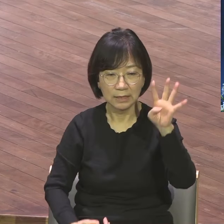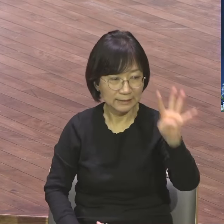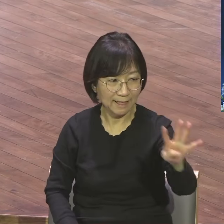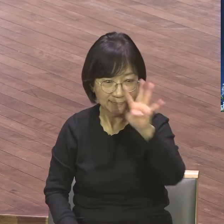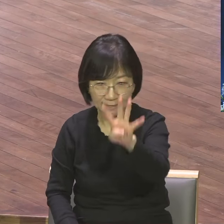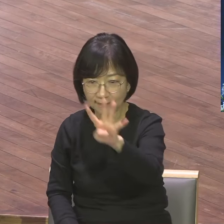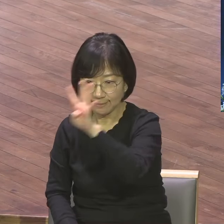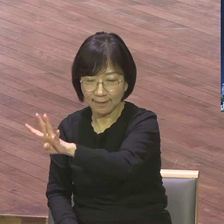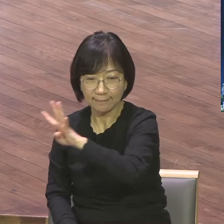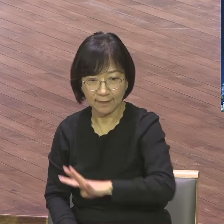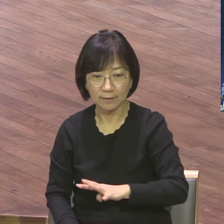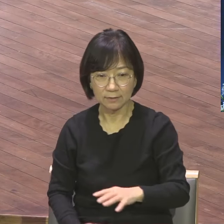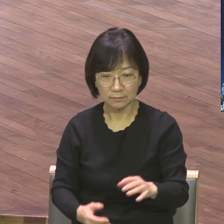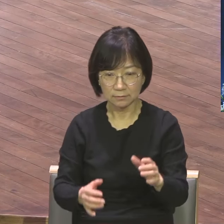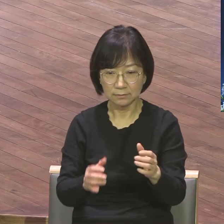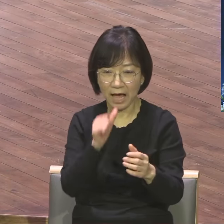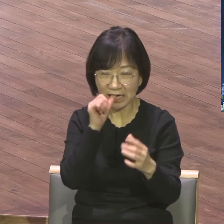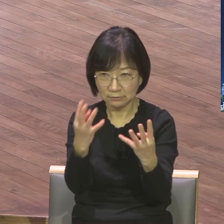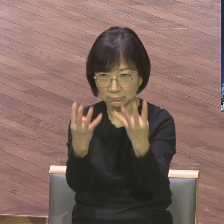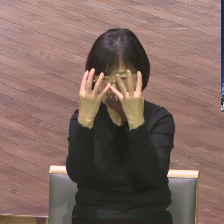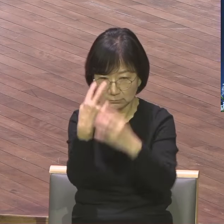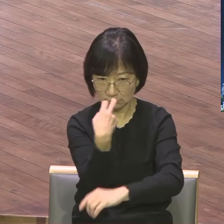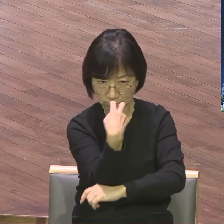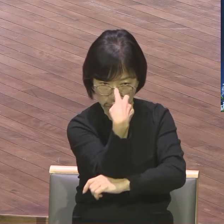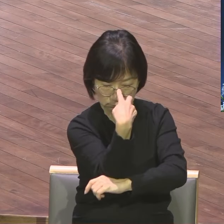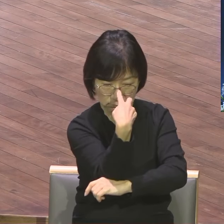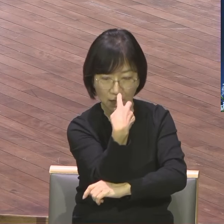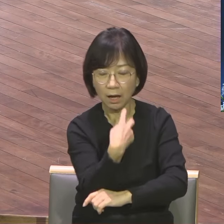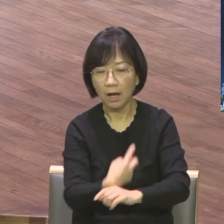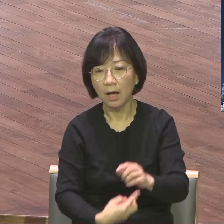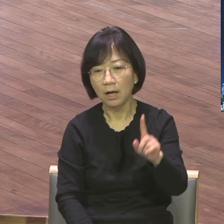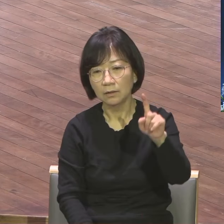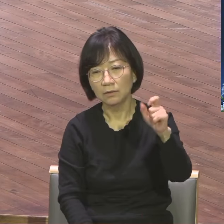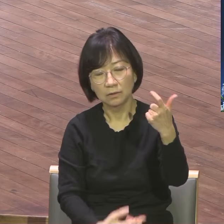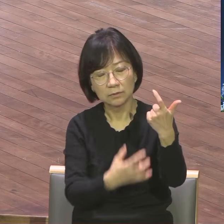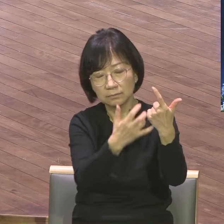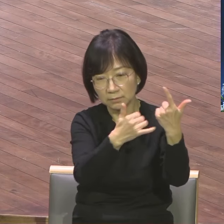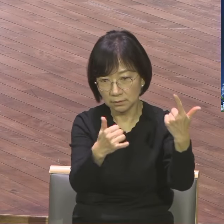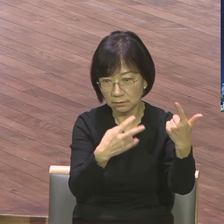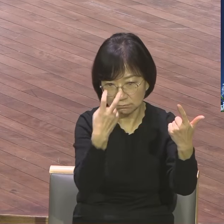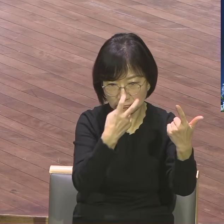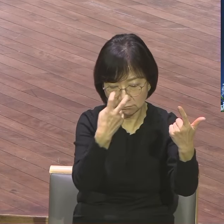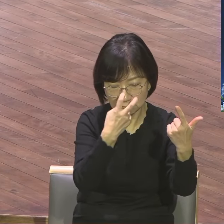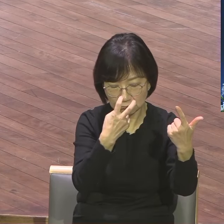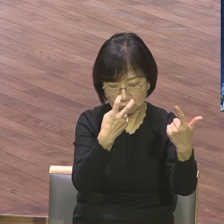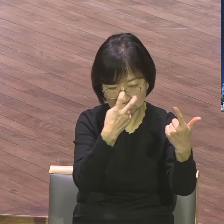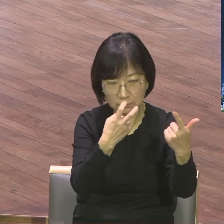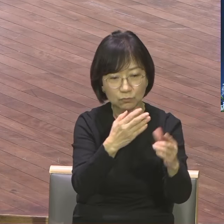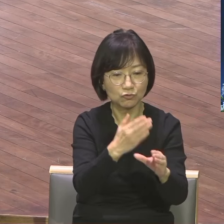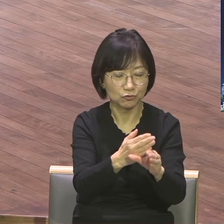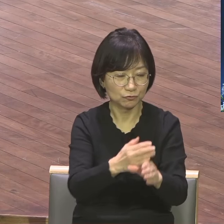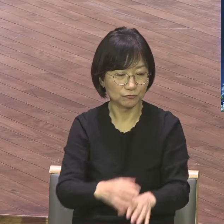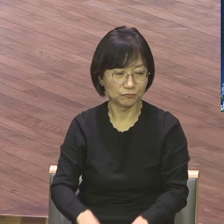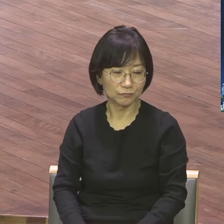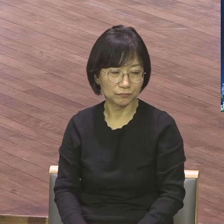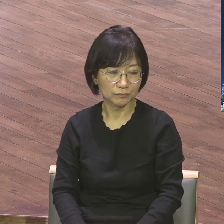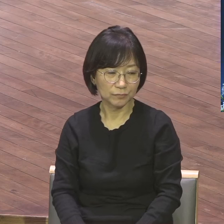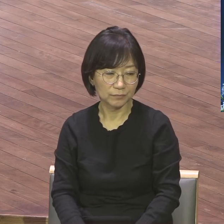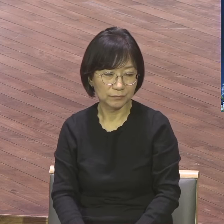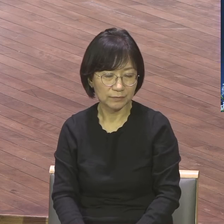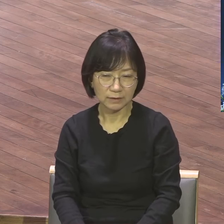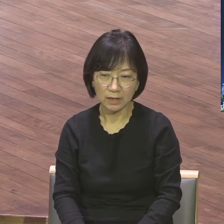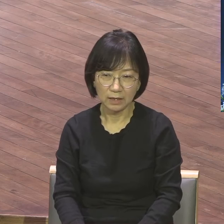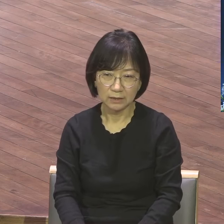인간의 노력으로 해결할 문제가 아닙니다. 열심으로 해결할 문제가 아닙니다. 굳게 닫힌 옥문이래요. 사탄의